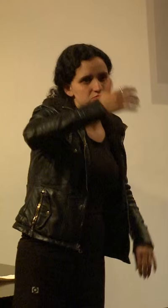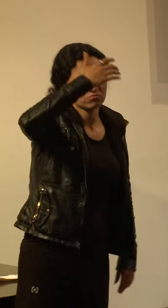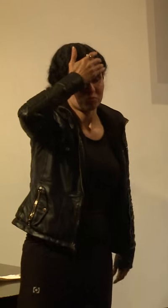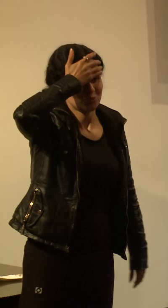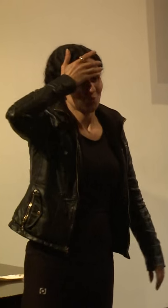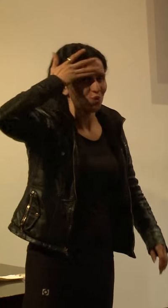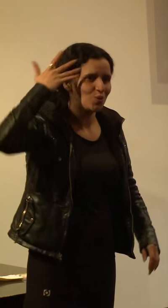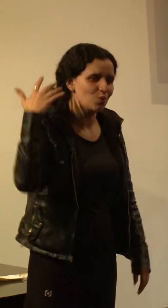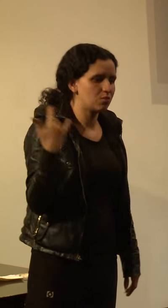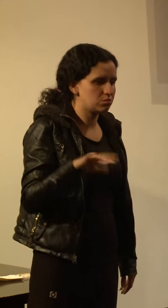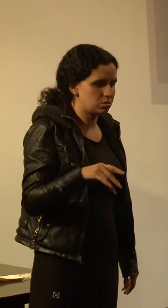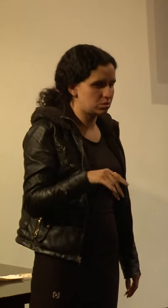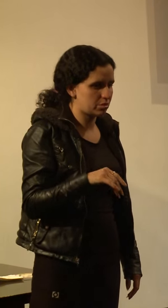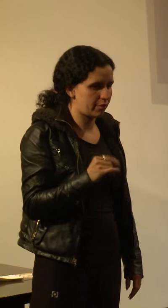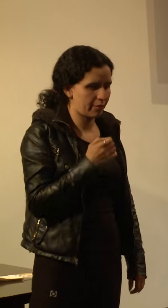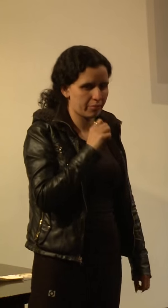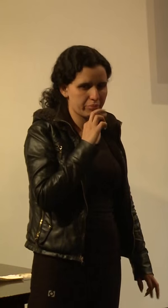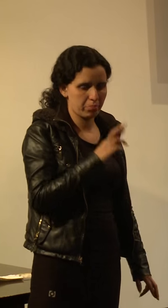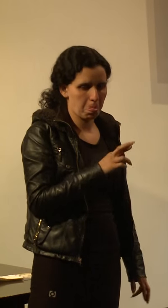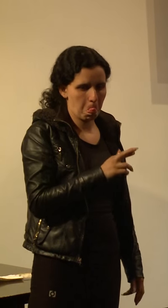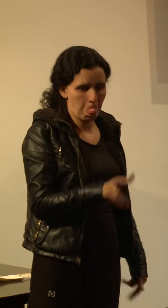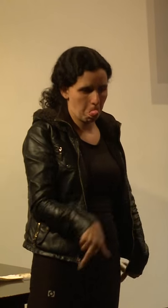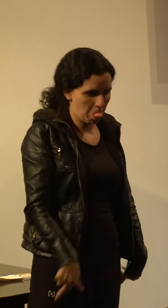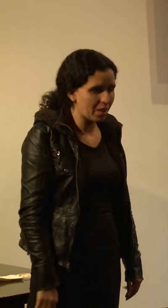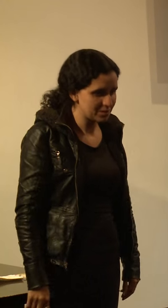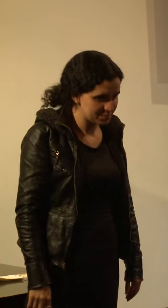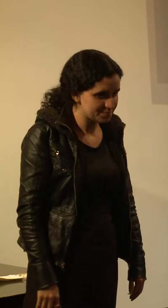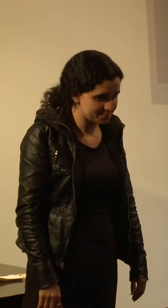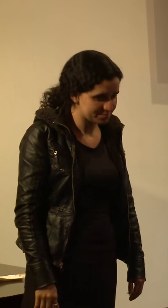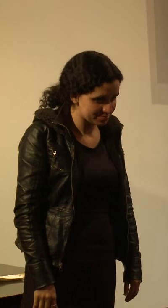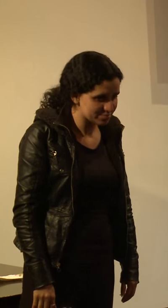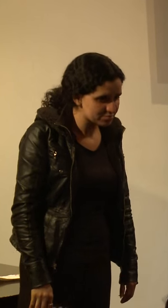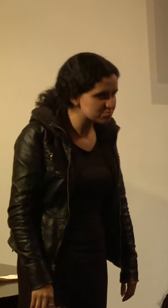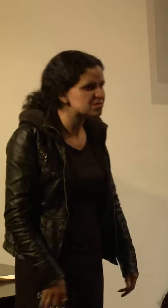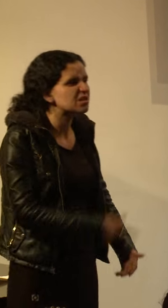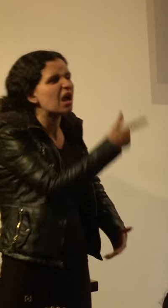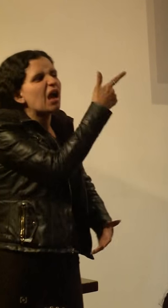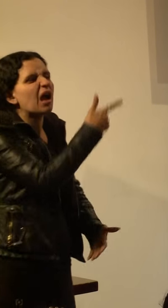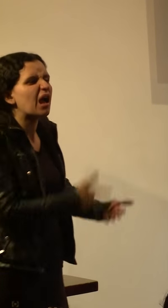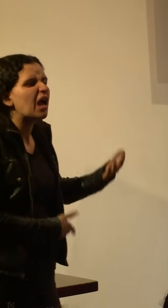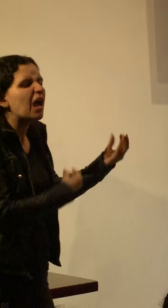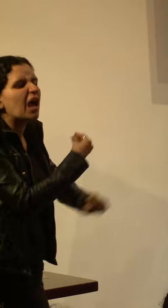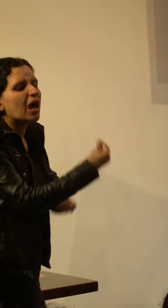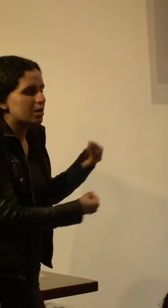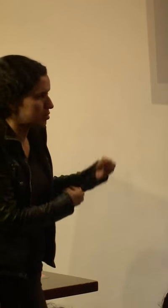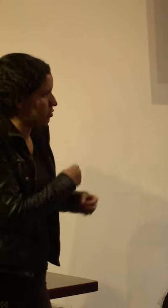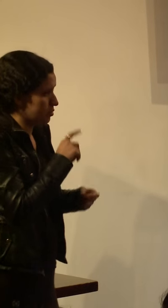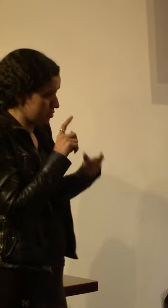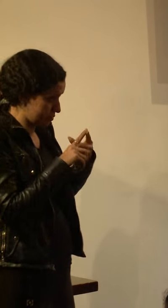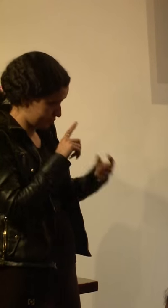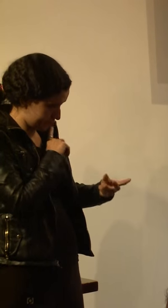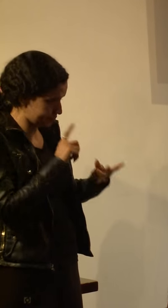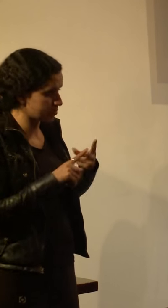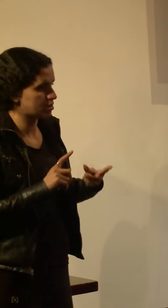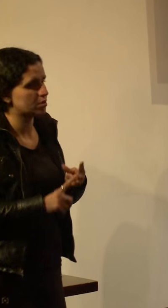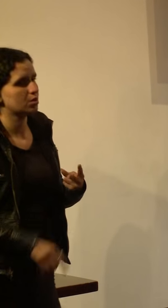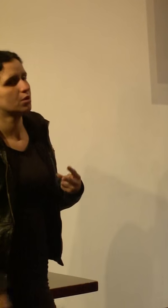va a uno como esa primera respuesta. Entonces, mírenlo porque existe, es con qué está hecho, un poco lo que hacen los niños. Segundo nivel, son tres